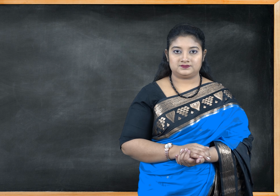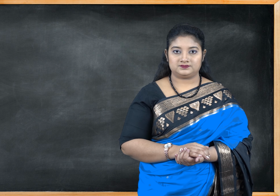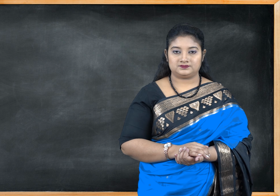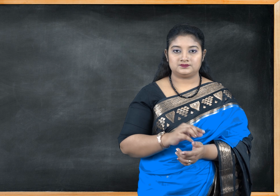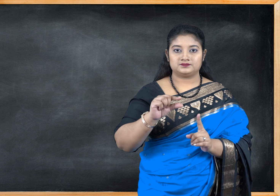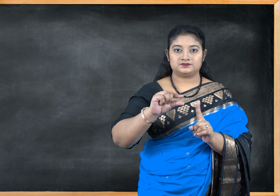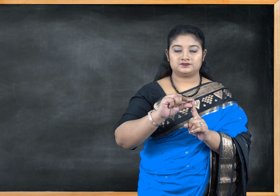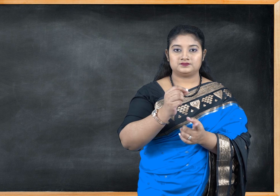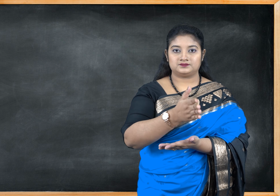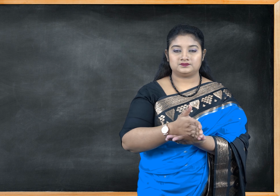পাকিস্তান,